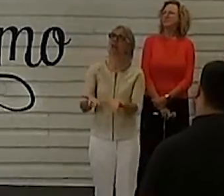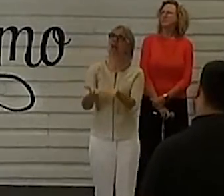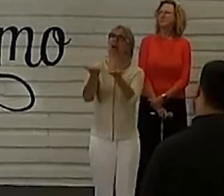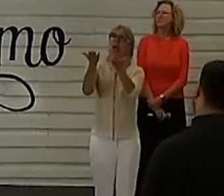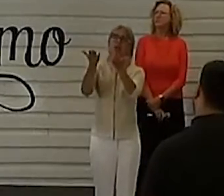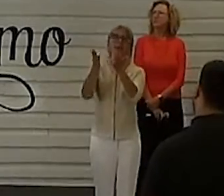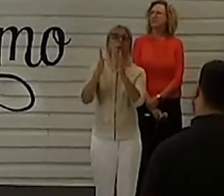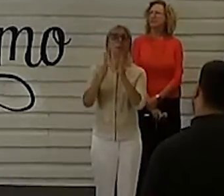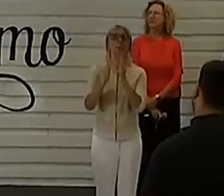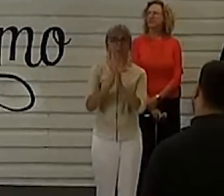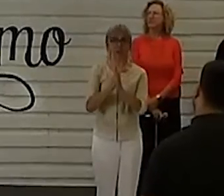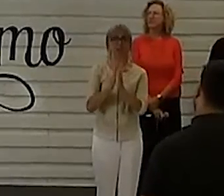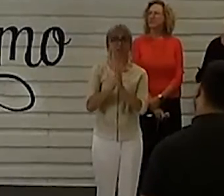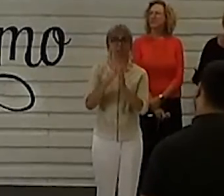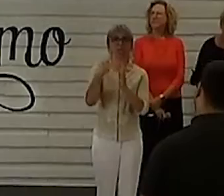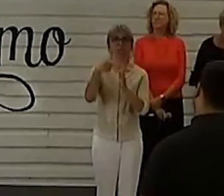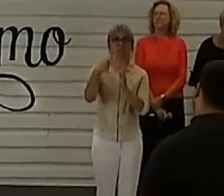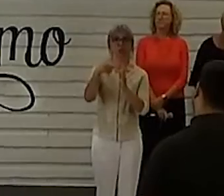davanti a Dio.